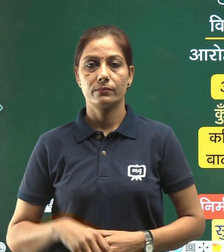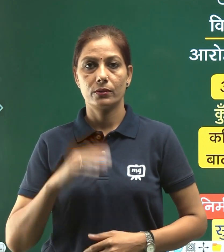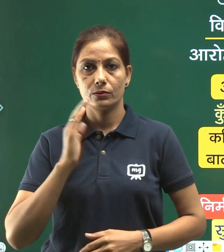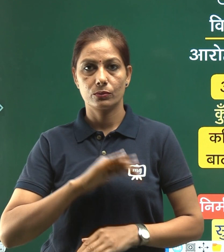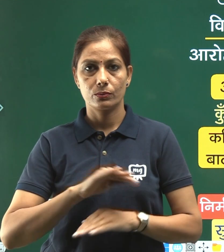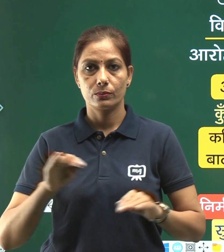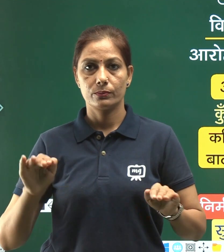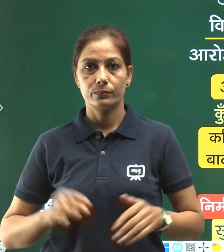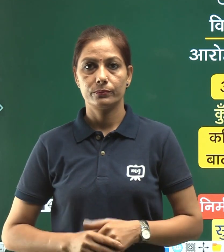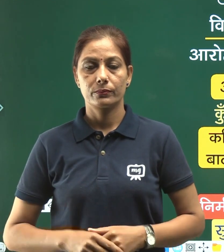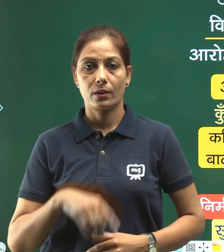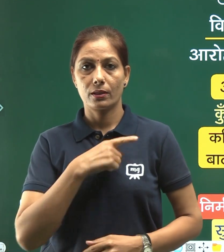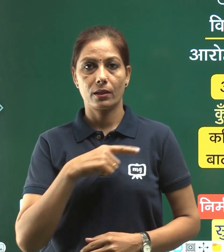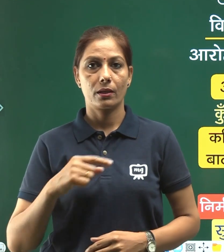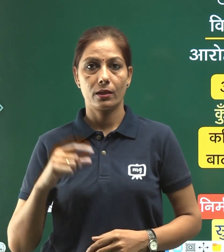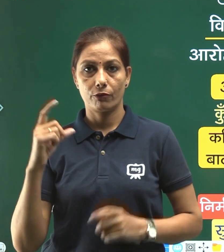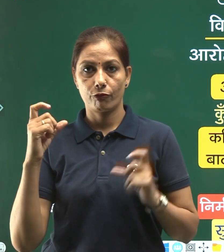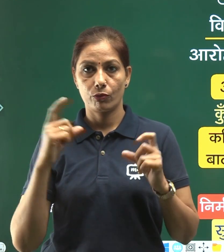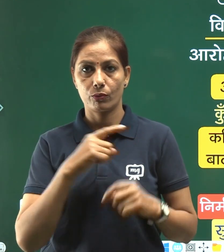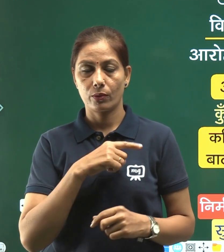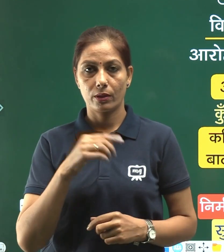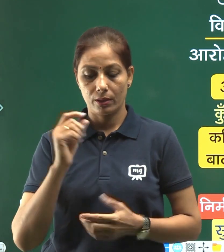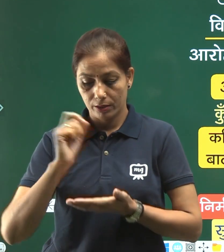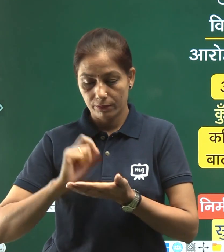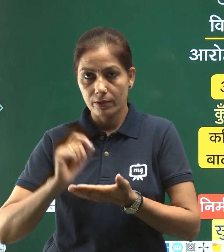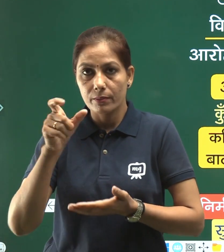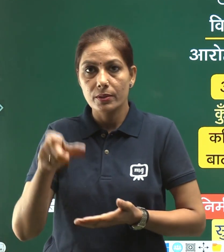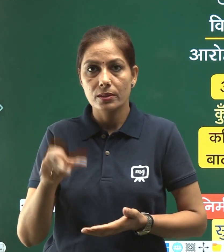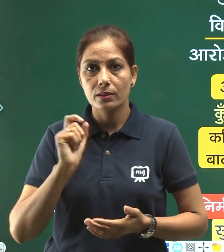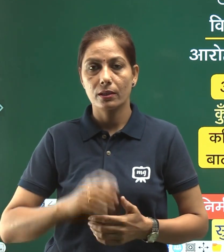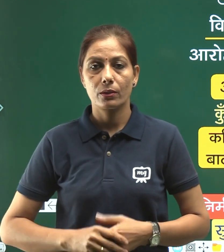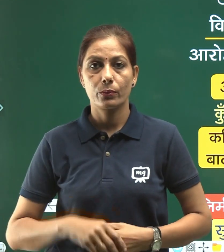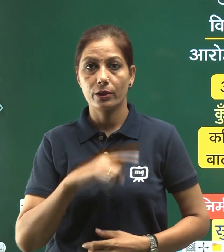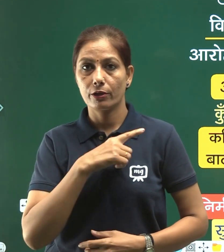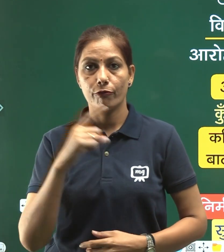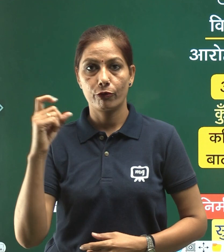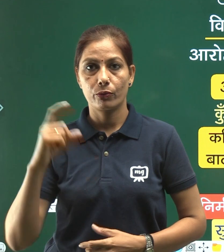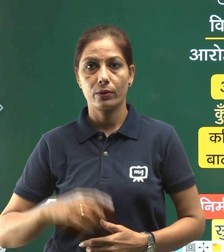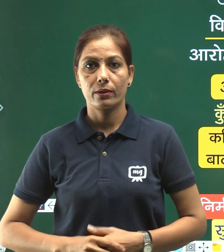बच्चों, ये है कवि कुंवर नारायण, उनकी तस्वीर।